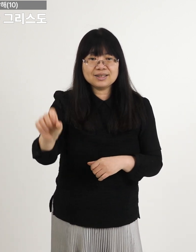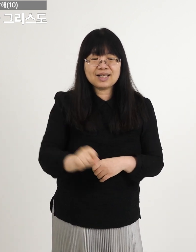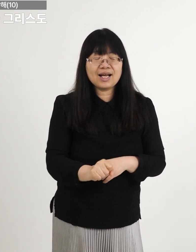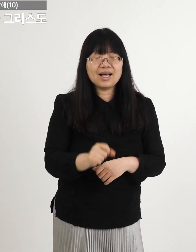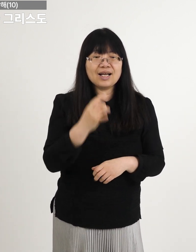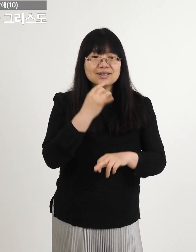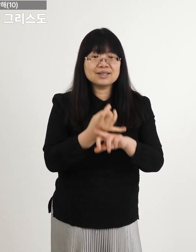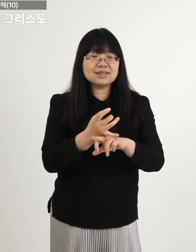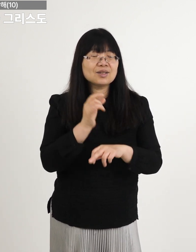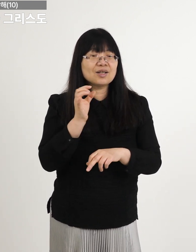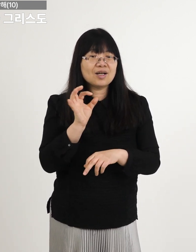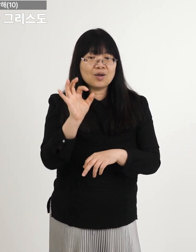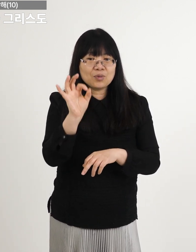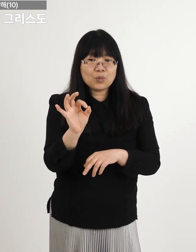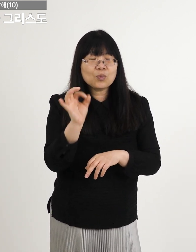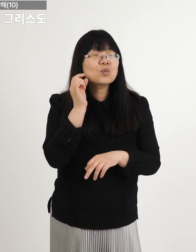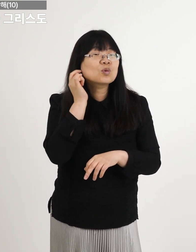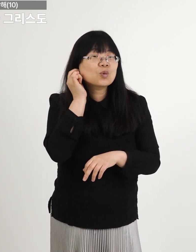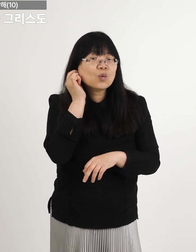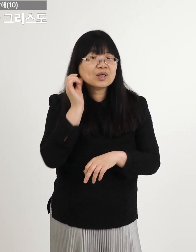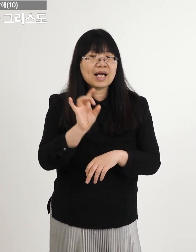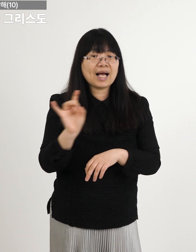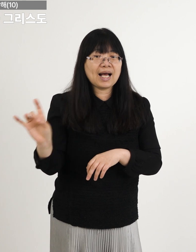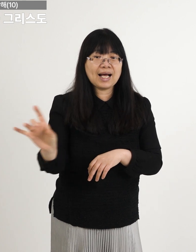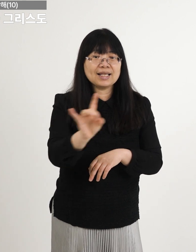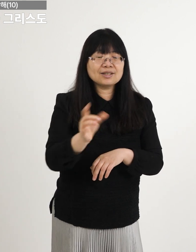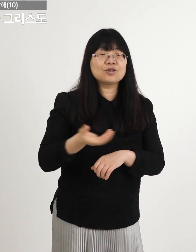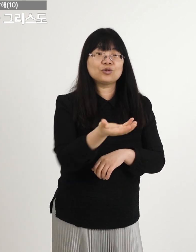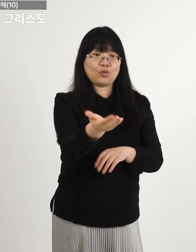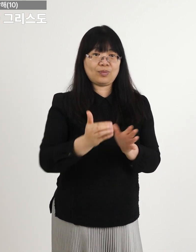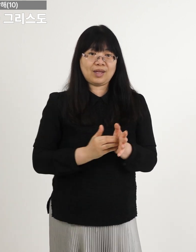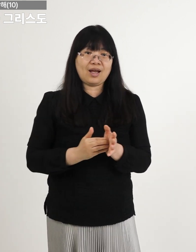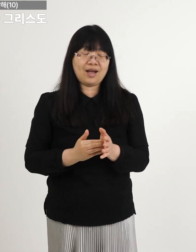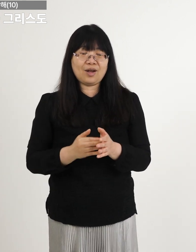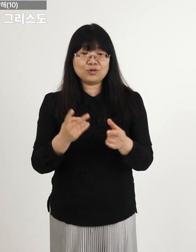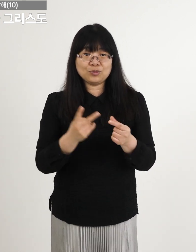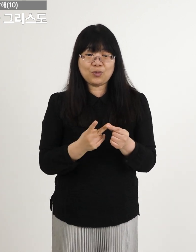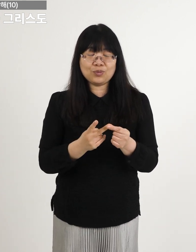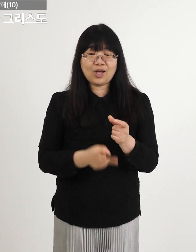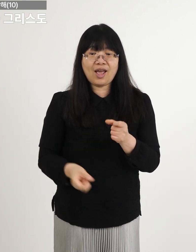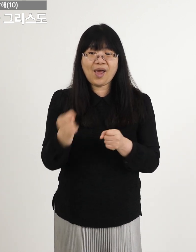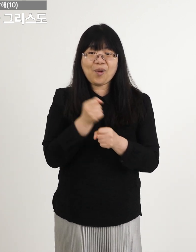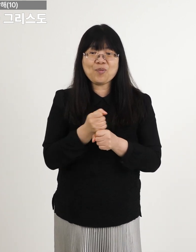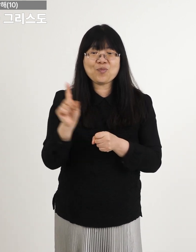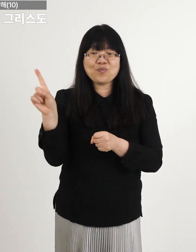금고리 하나씩을 주었더라. 두 번째는 뭐가 회복이 됐어요?